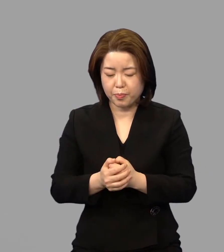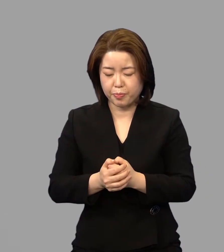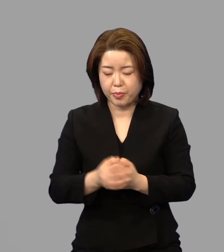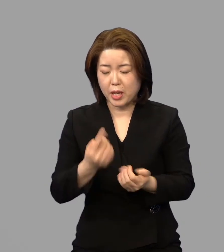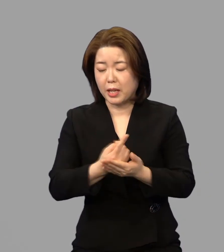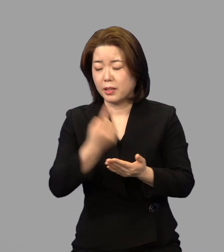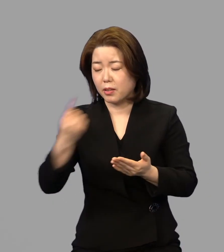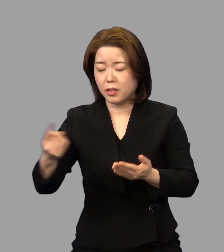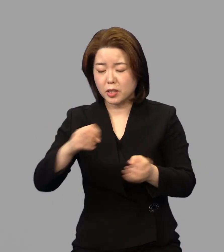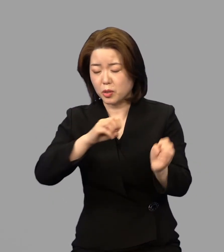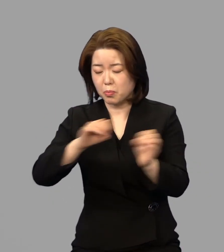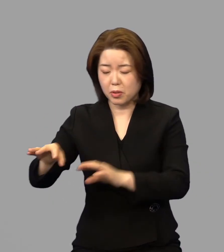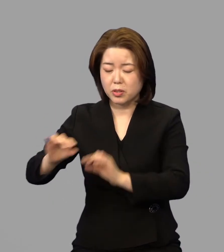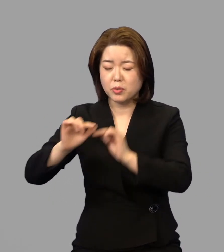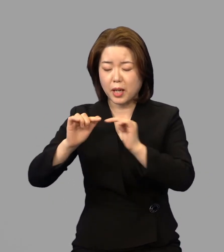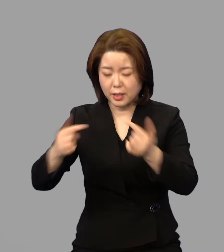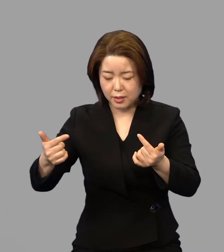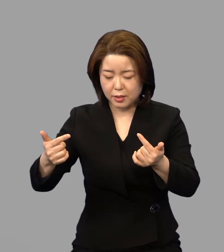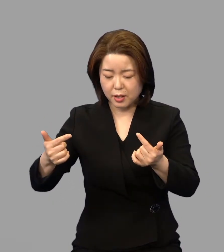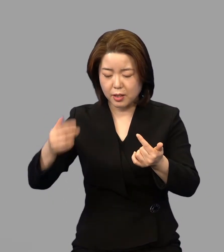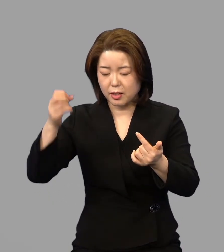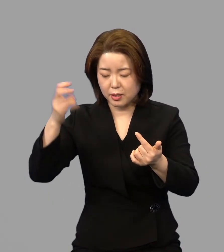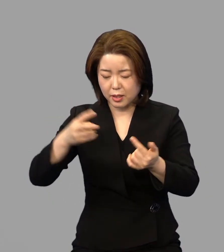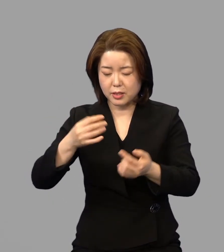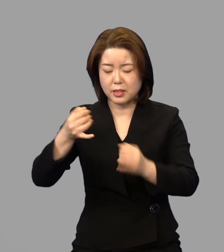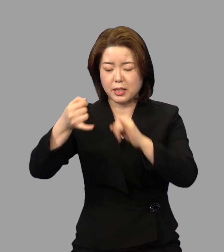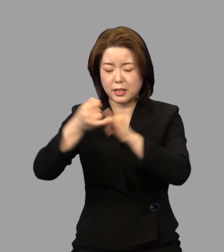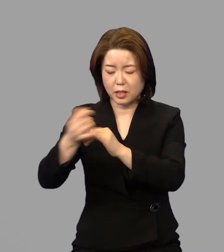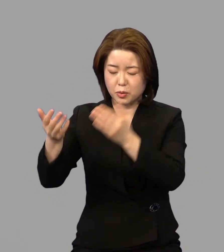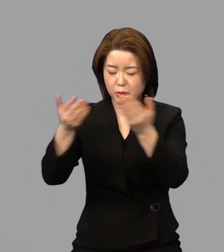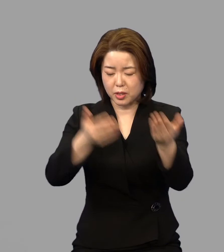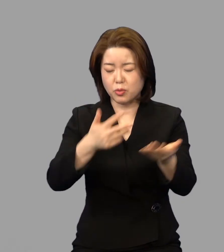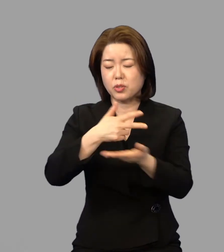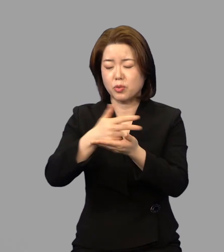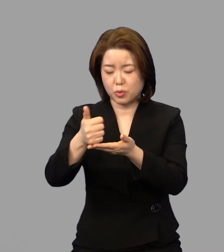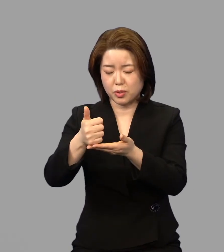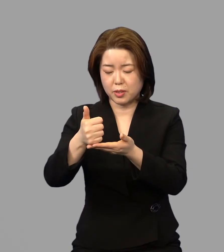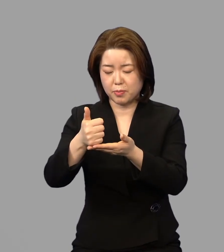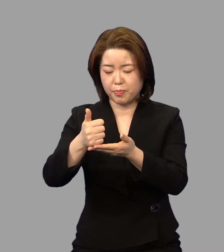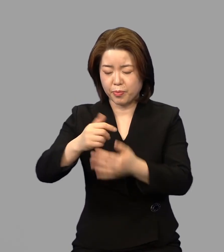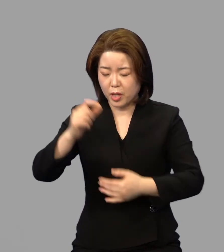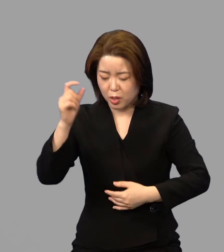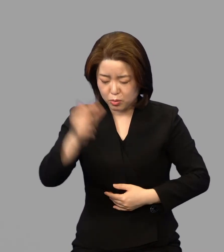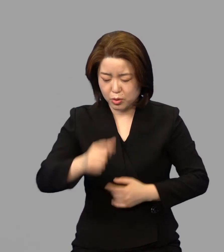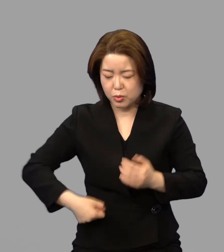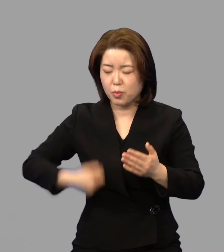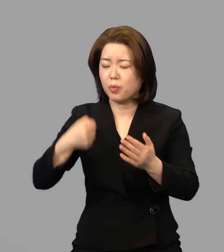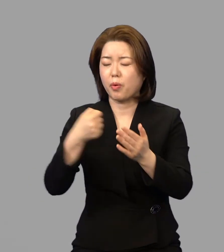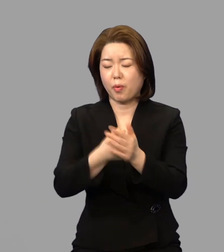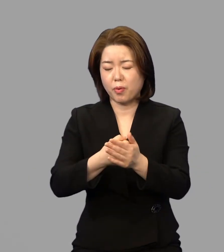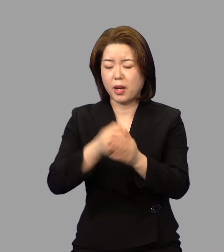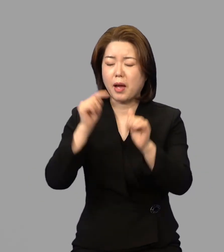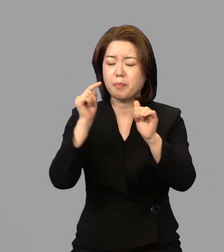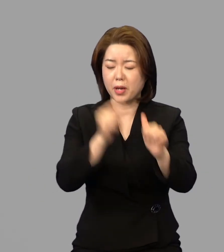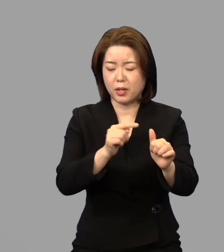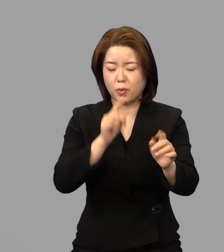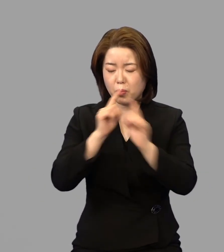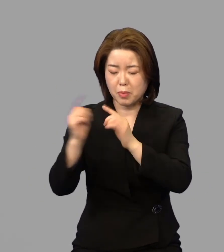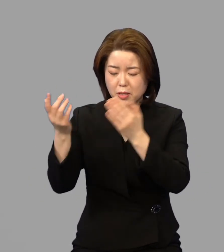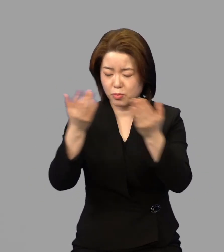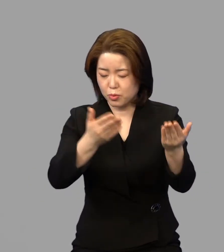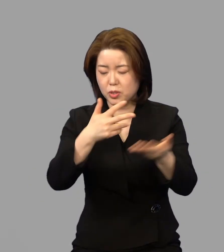떠나지도 버리지도 않으시겠다고 약속하신 주님, 굳세고 용감하라고 말씀하신